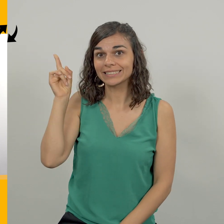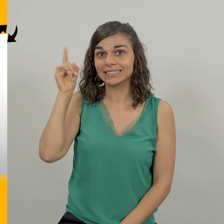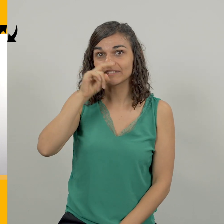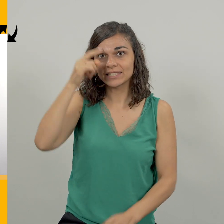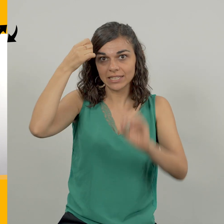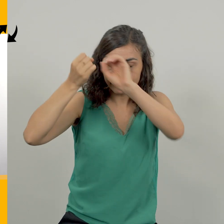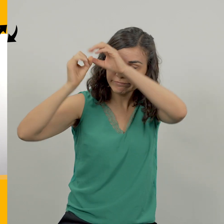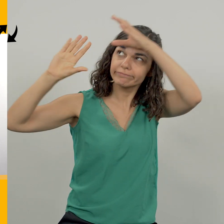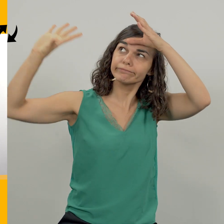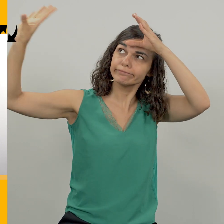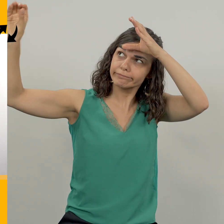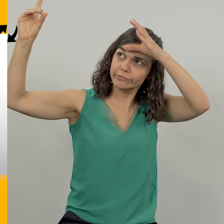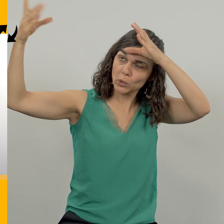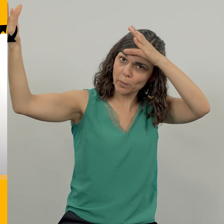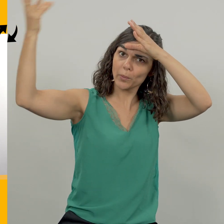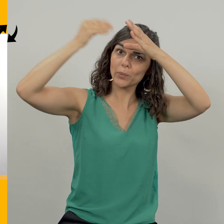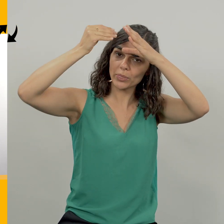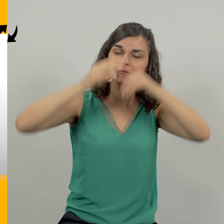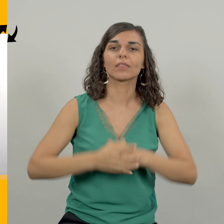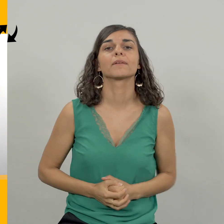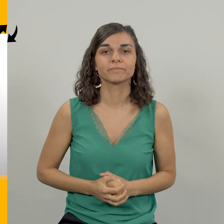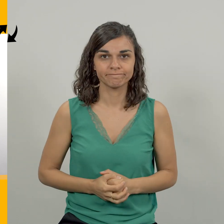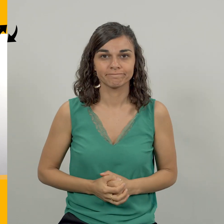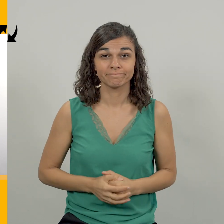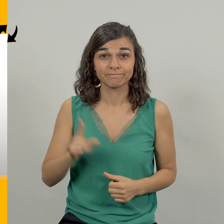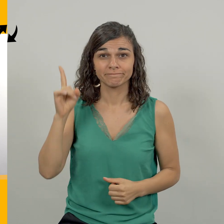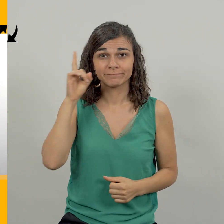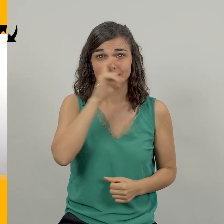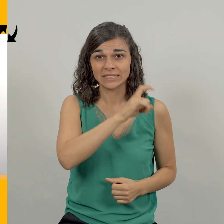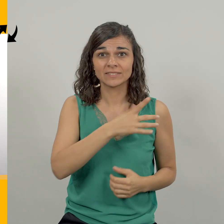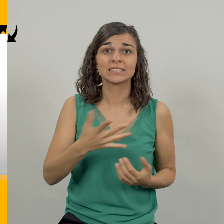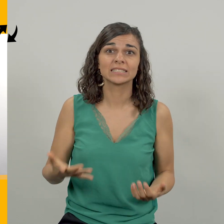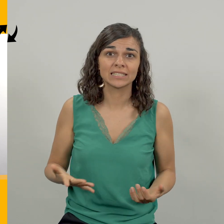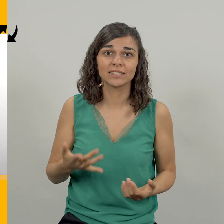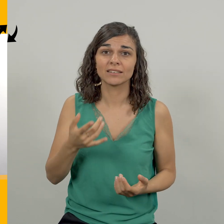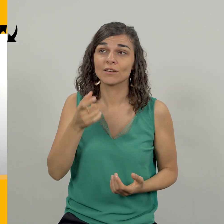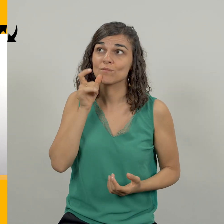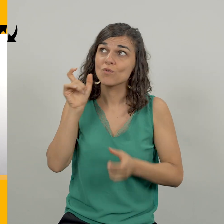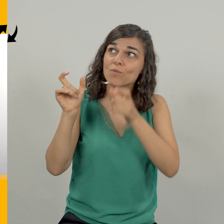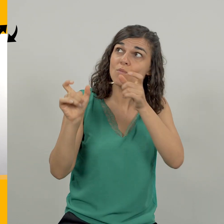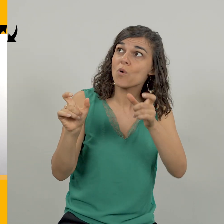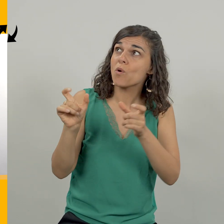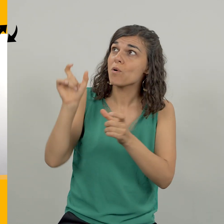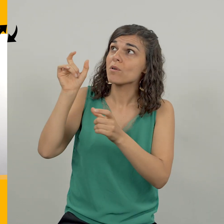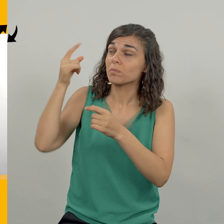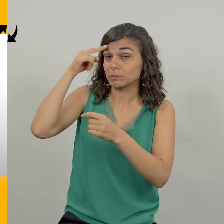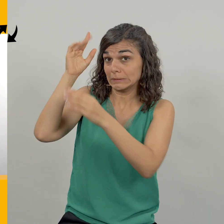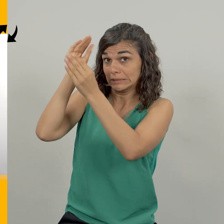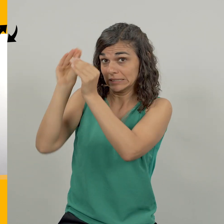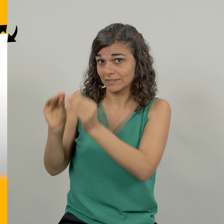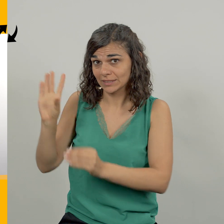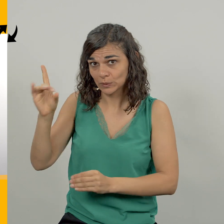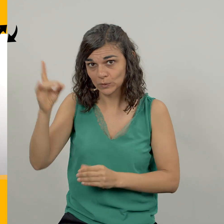dans nos conceptions. Il est aussi parfois difficile de mettre des mots dessus. Mais on va essayer un petit peu quand